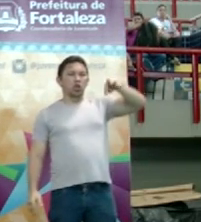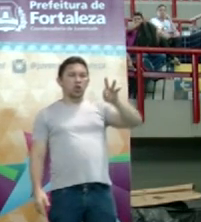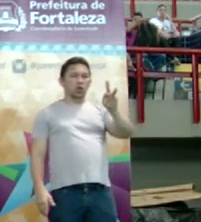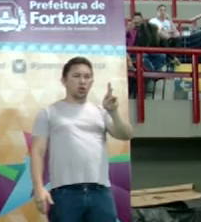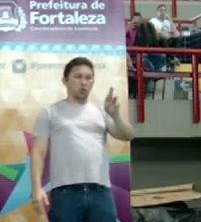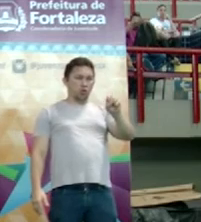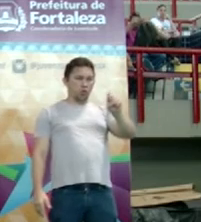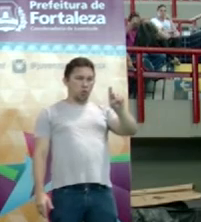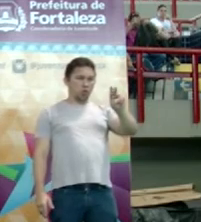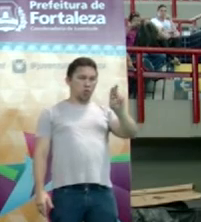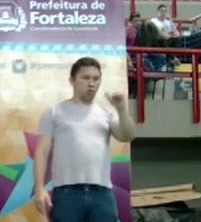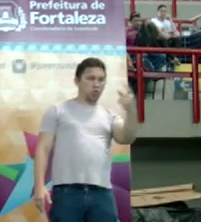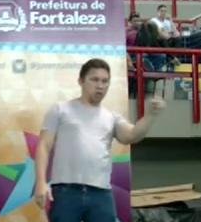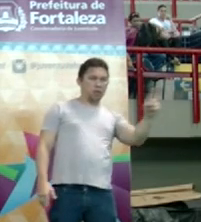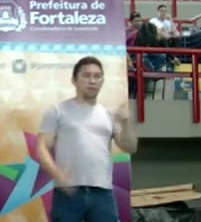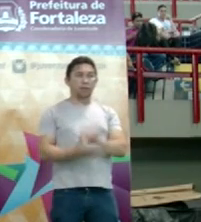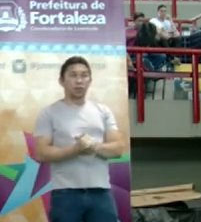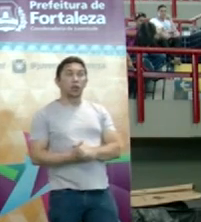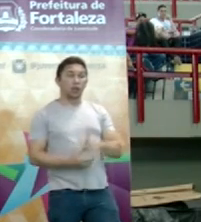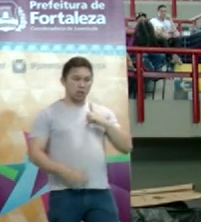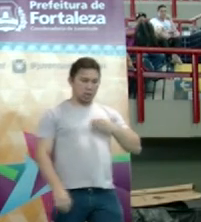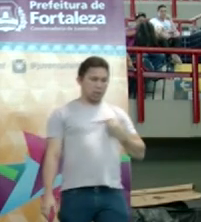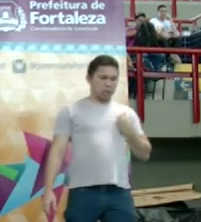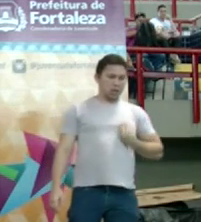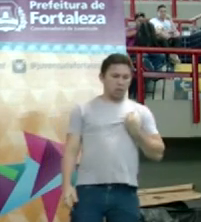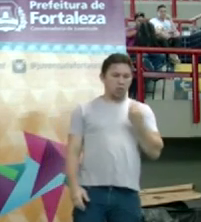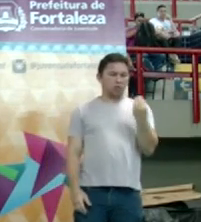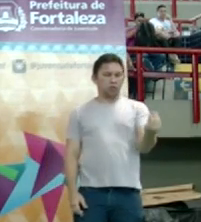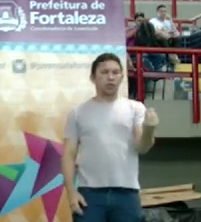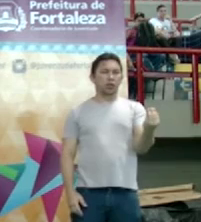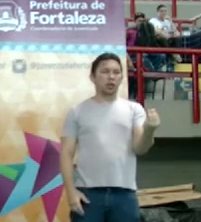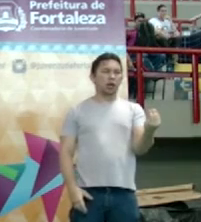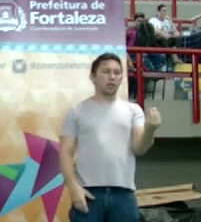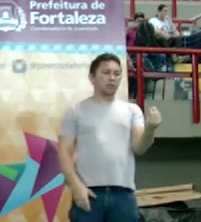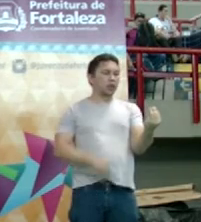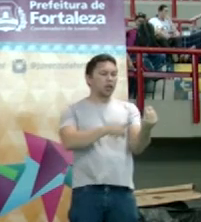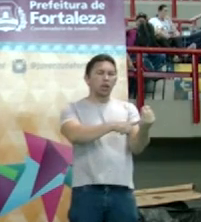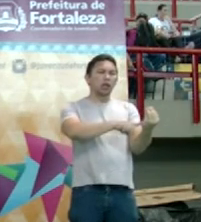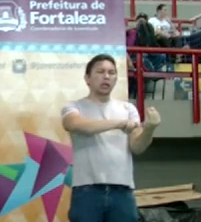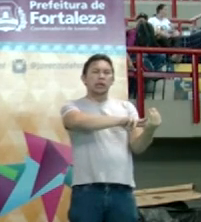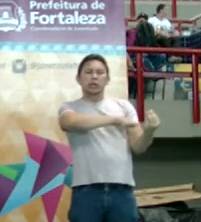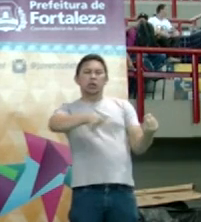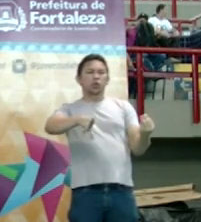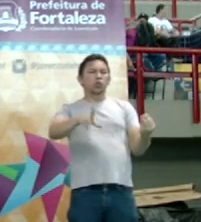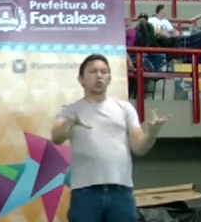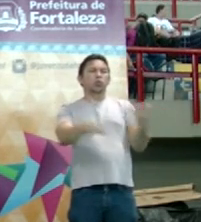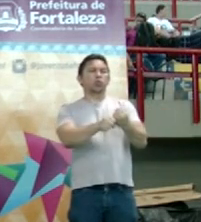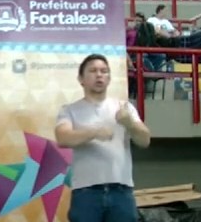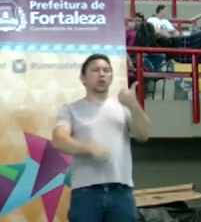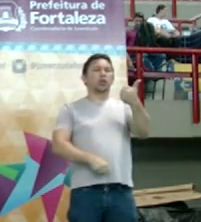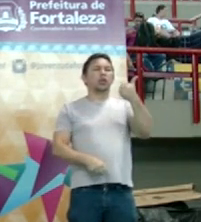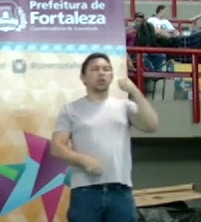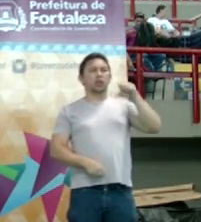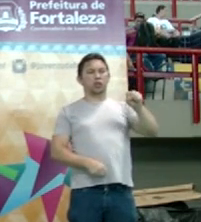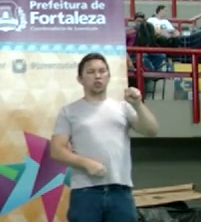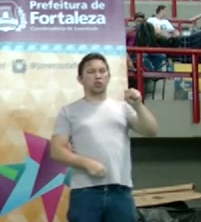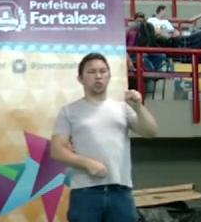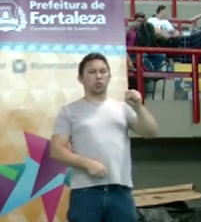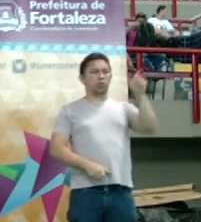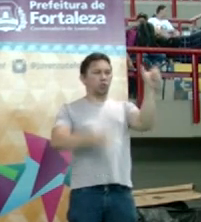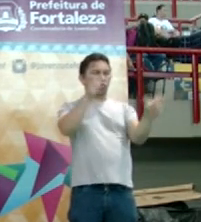Bem, na vida real, pessoal, existem mais de 18 maneiras de se começar um